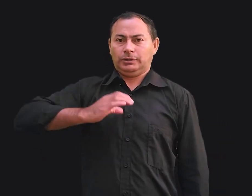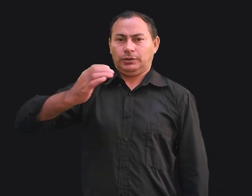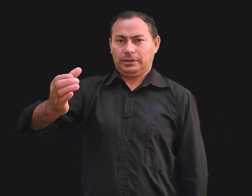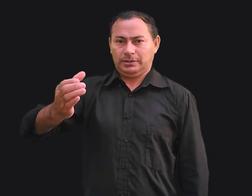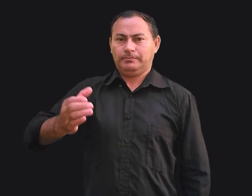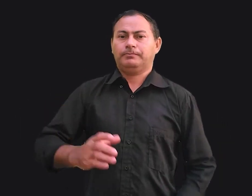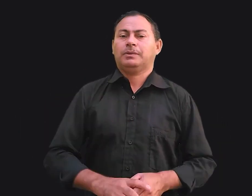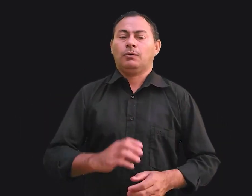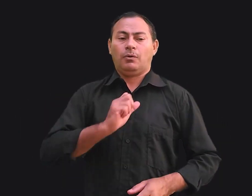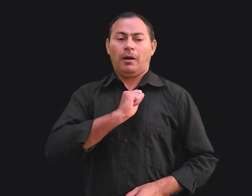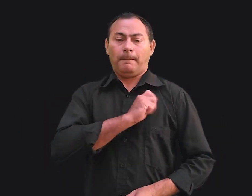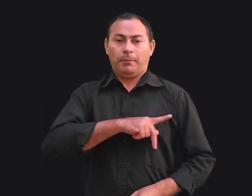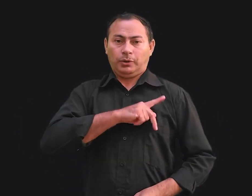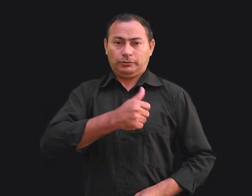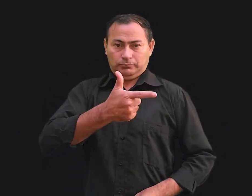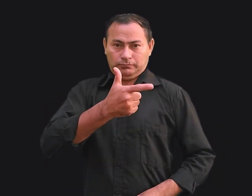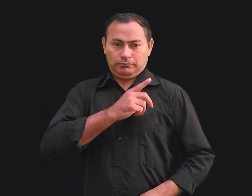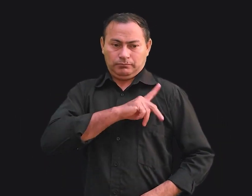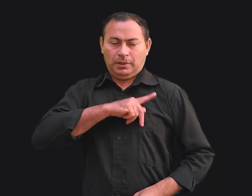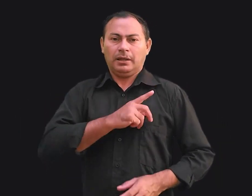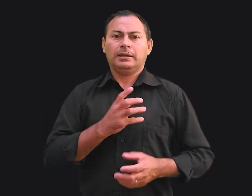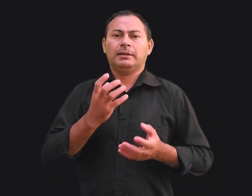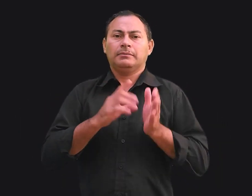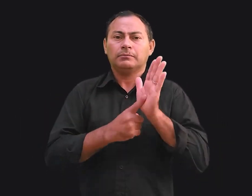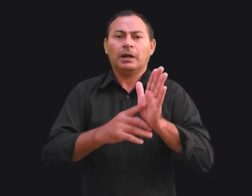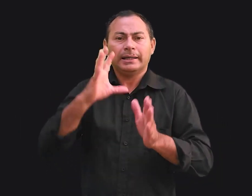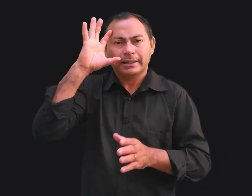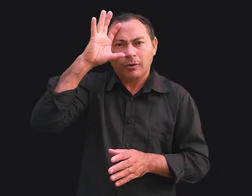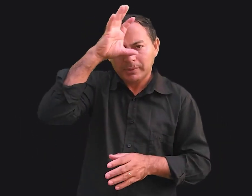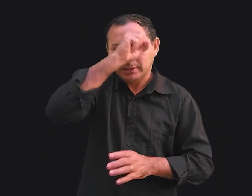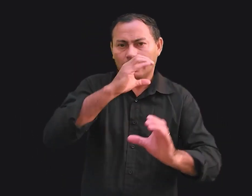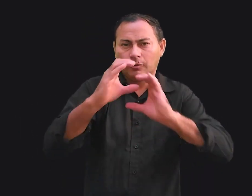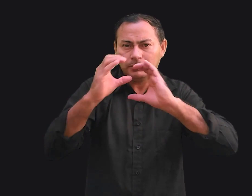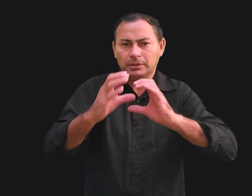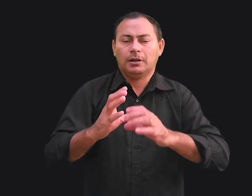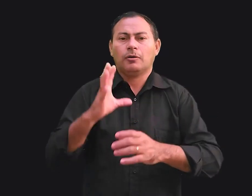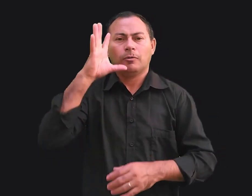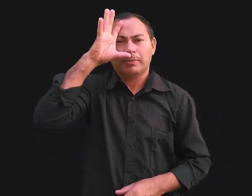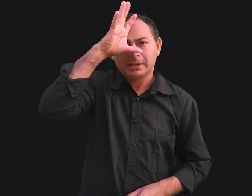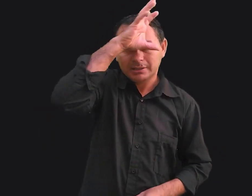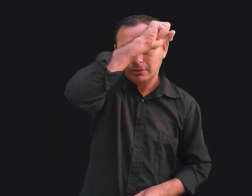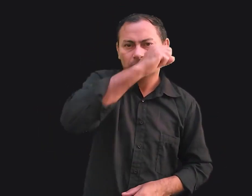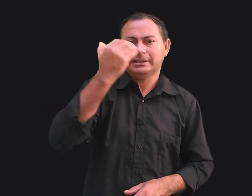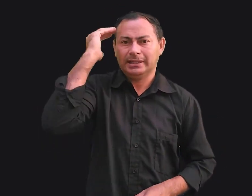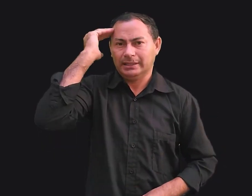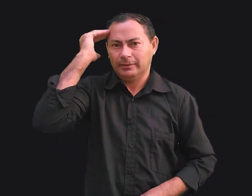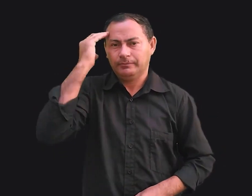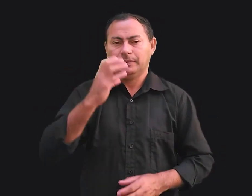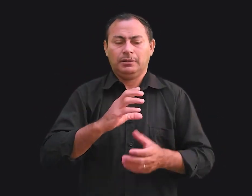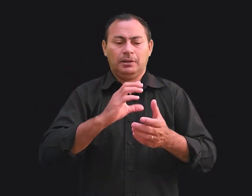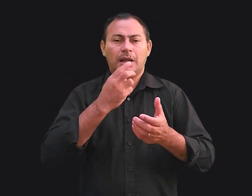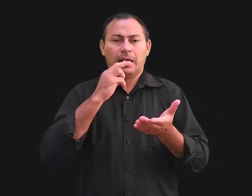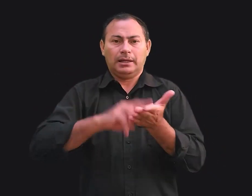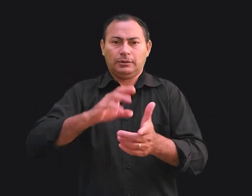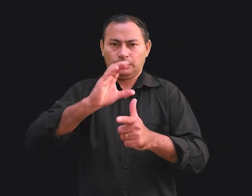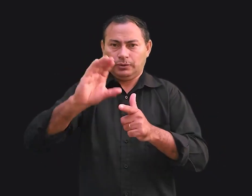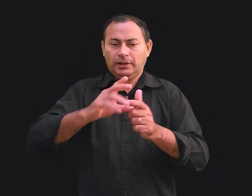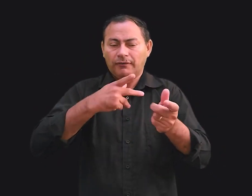corajosa. O apóstolo Paulo mostrou compreender esse assunto sobre a comunicação e a compreensão. Em Coríntios ele diz,